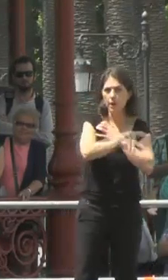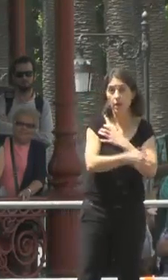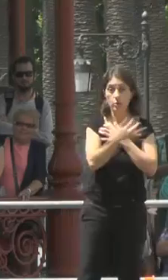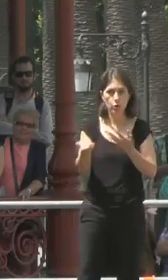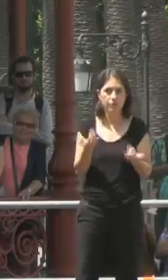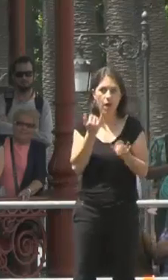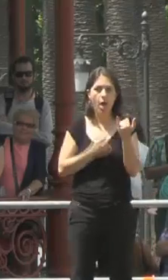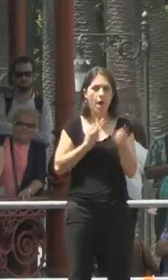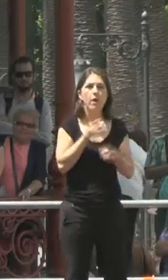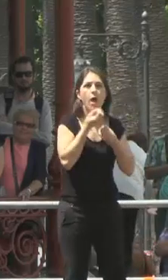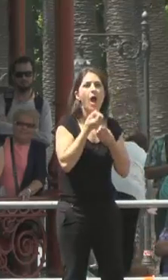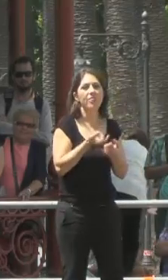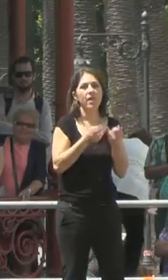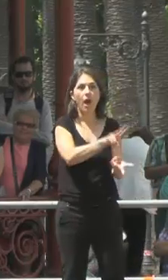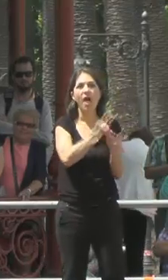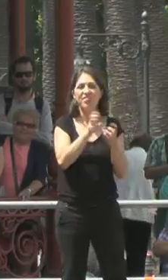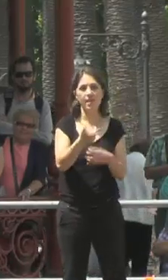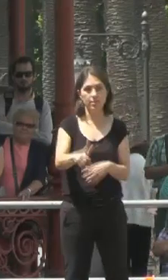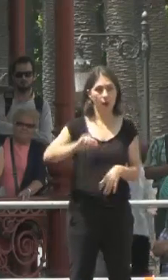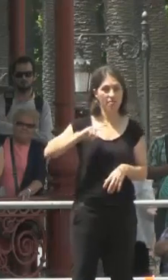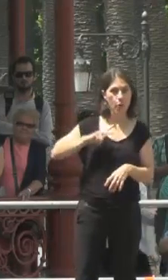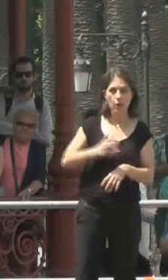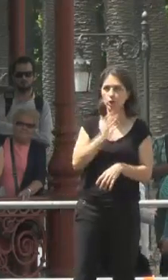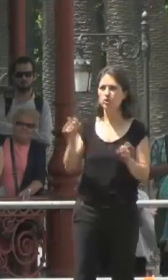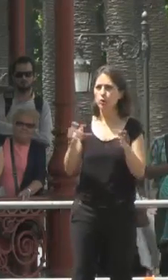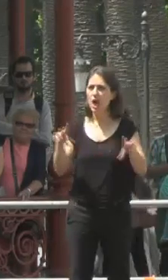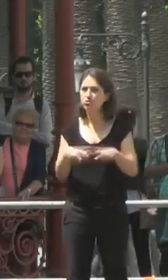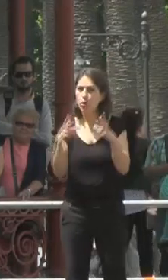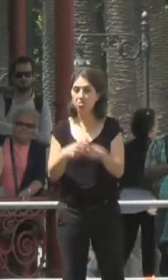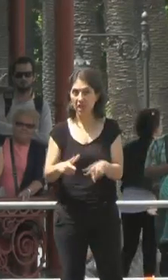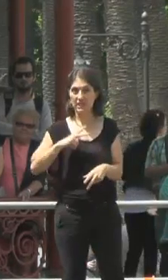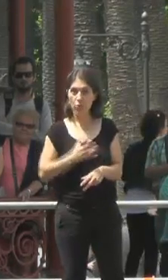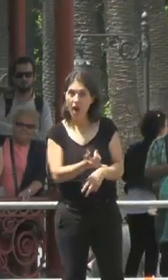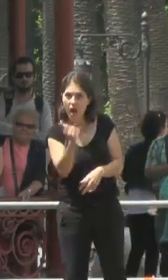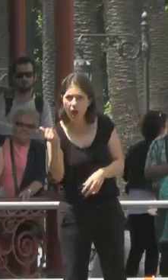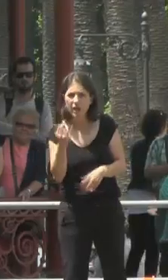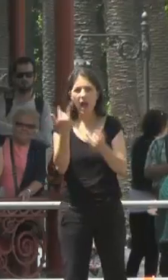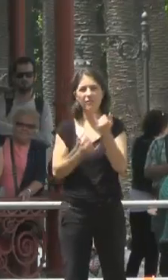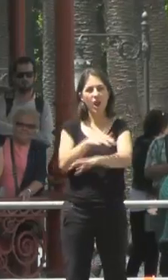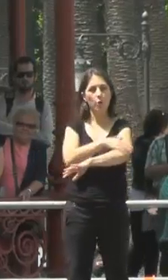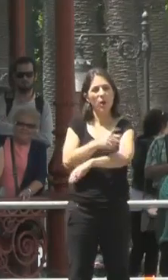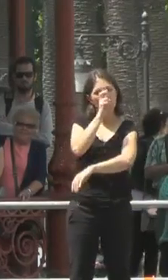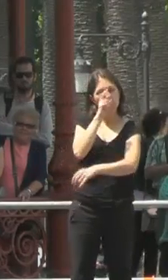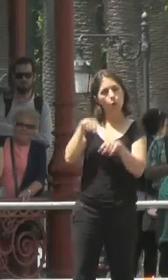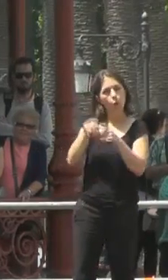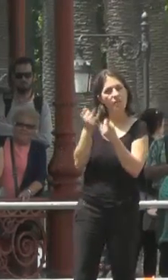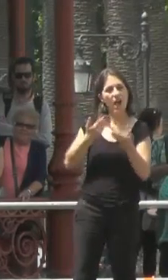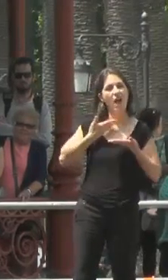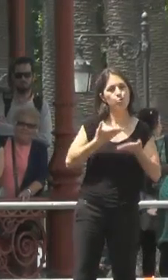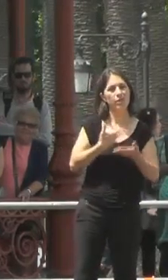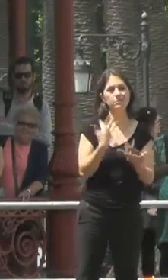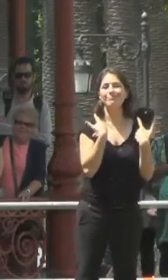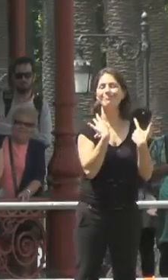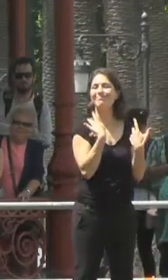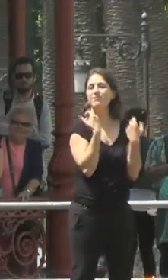deudas con Hacienda o con la Seguridad Social, el gobierno antiguo del PP de la Generalitat les negaba las ayudas.